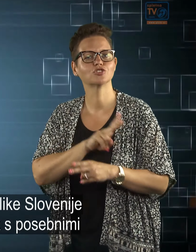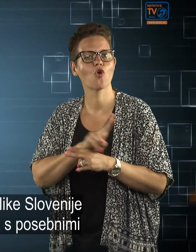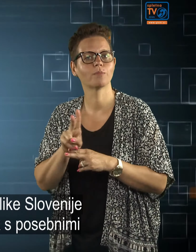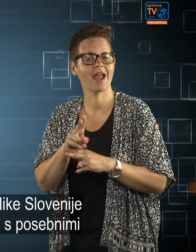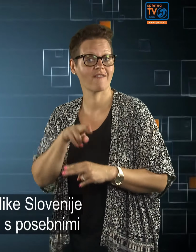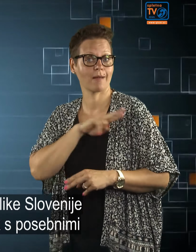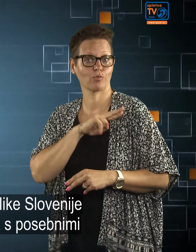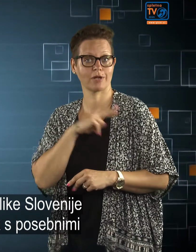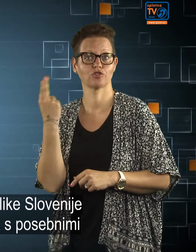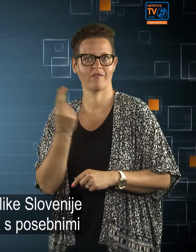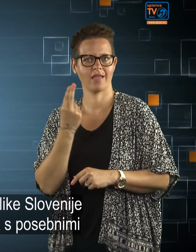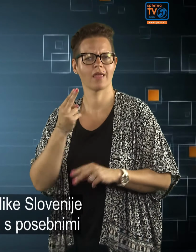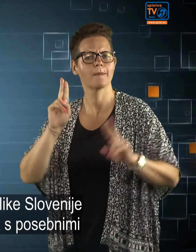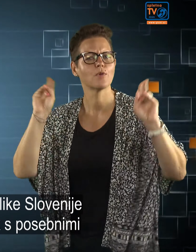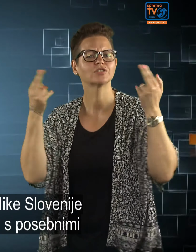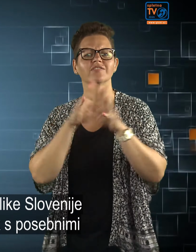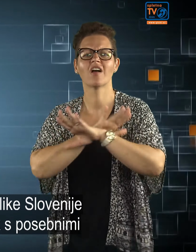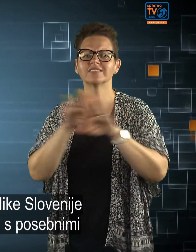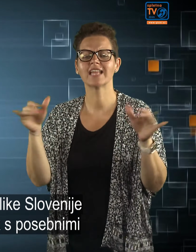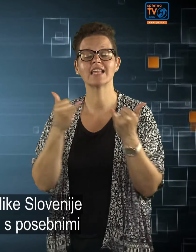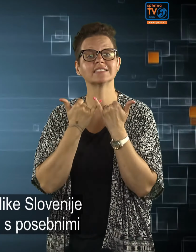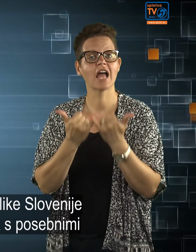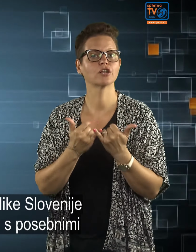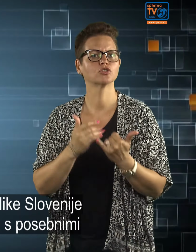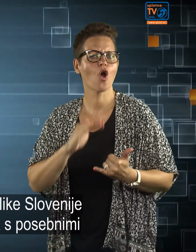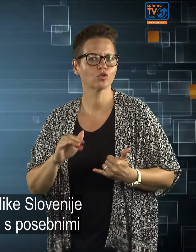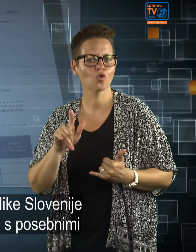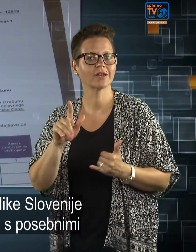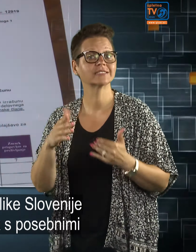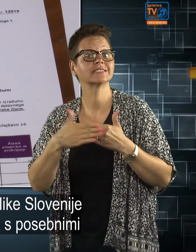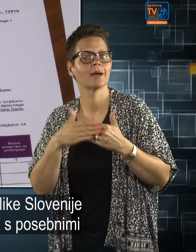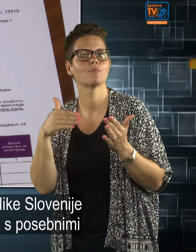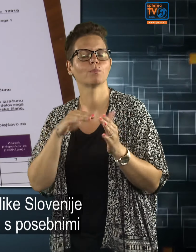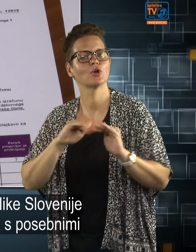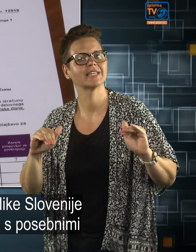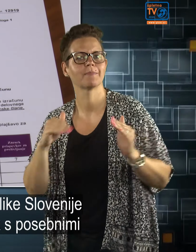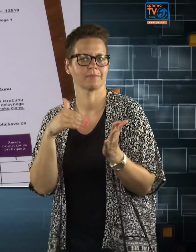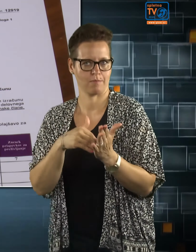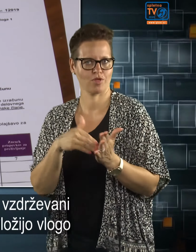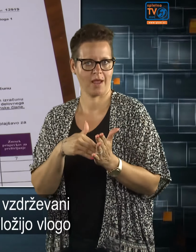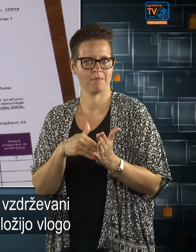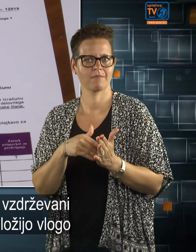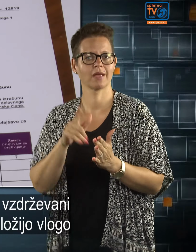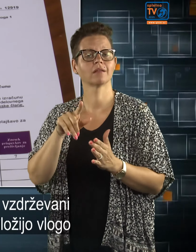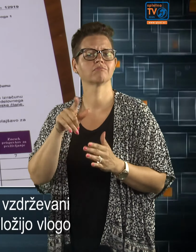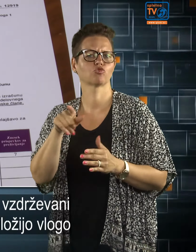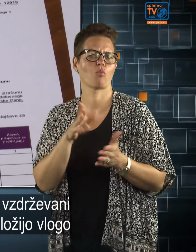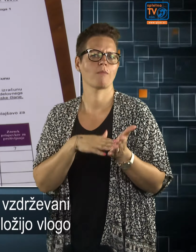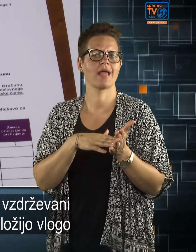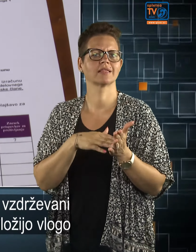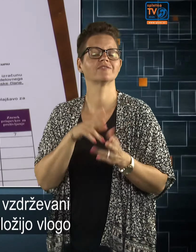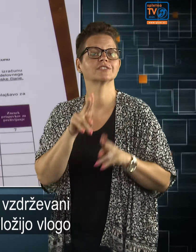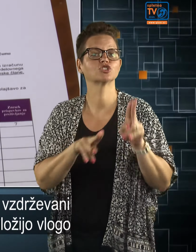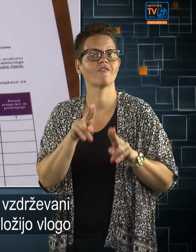Finančna uprava Republike Slovenije poziva vse starše otrok s posebnimi potrebami in so torej vzdrževani